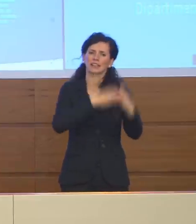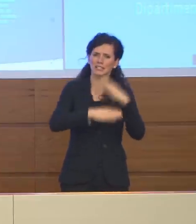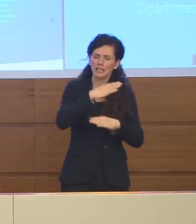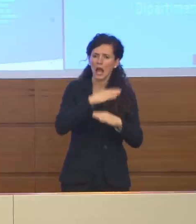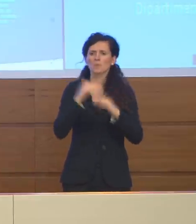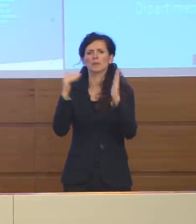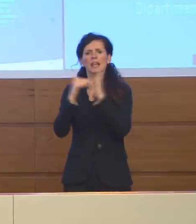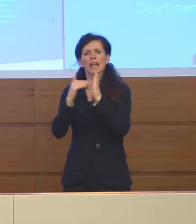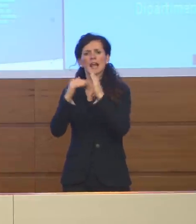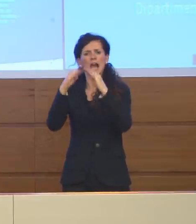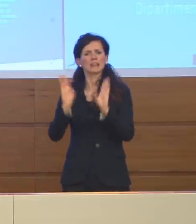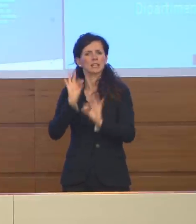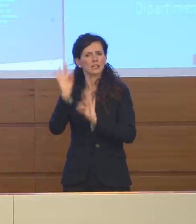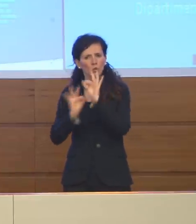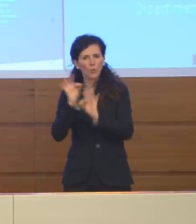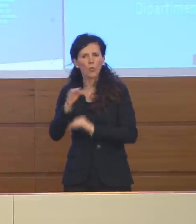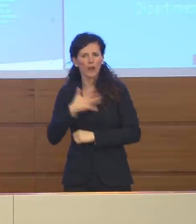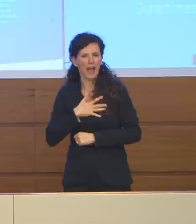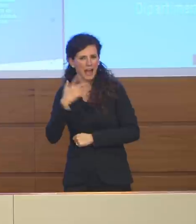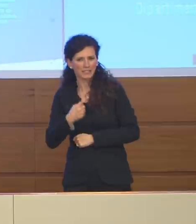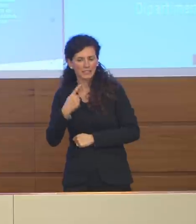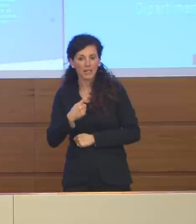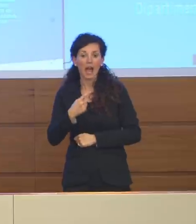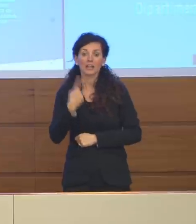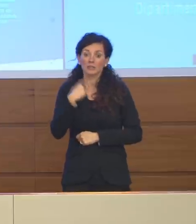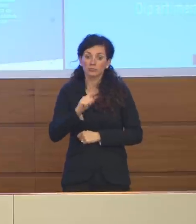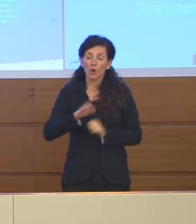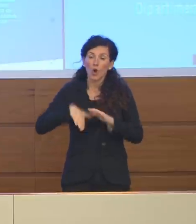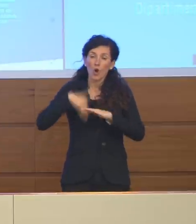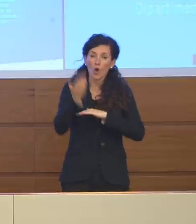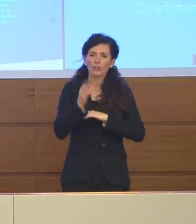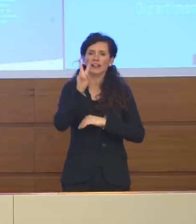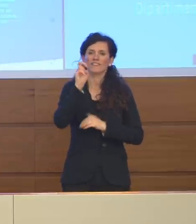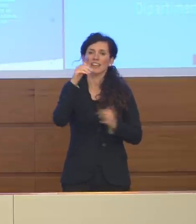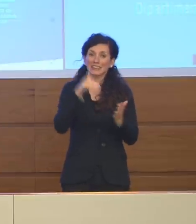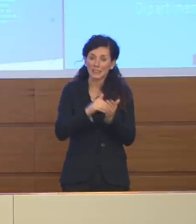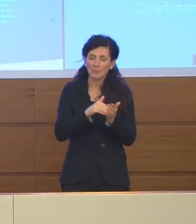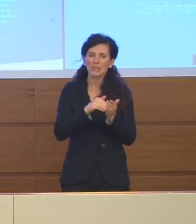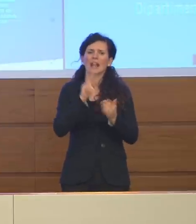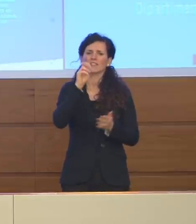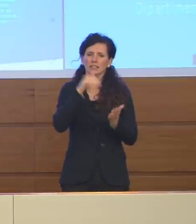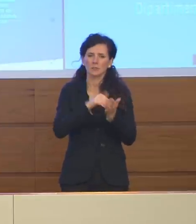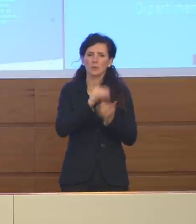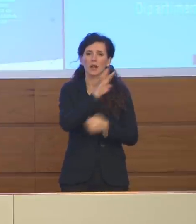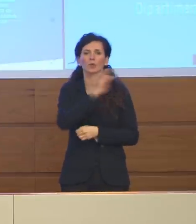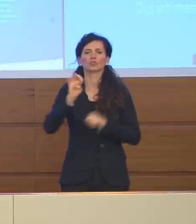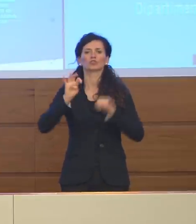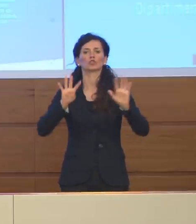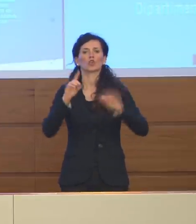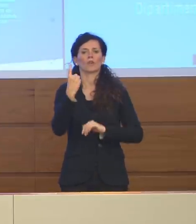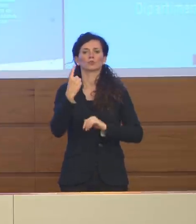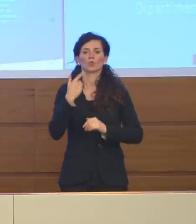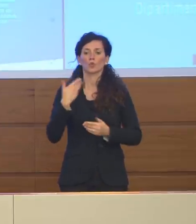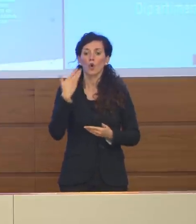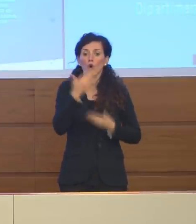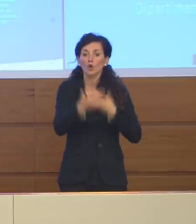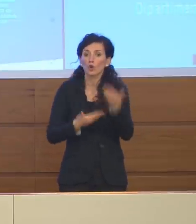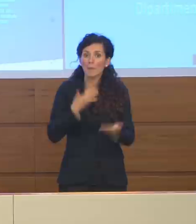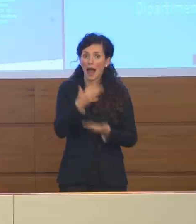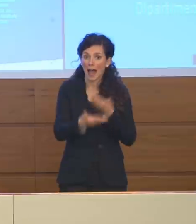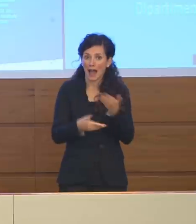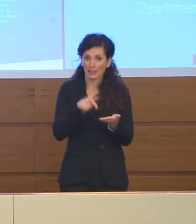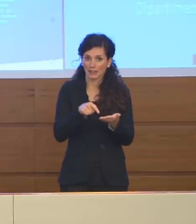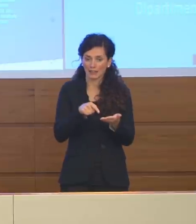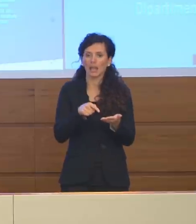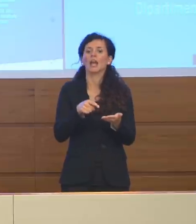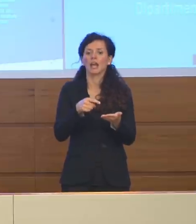per anziani abbiamo avuto oltre 20.000 20.491 domande e si è chiusa